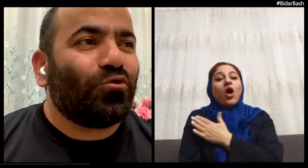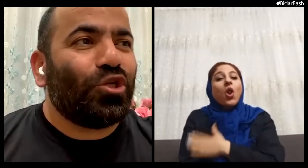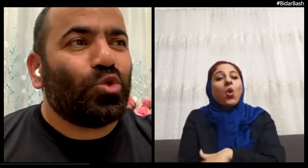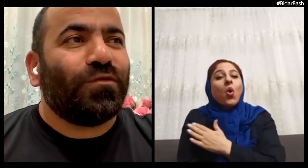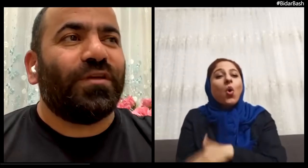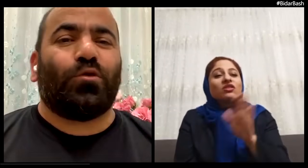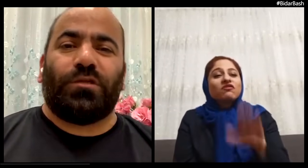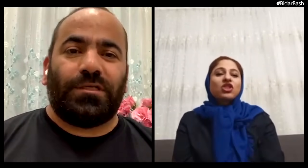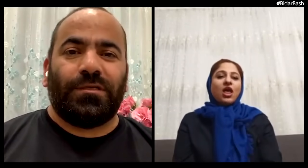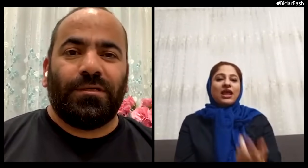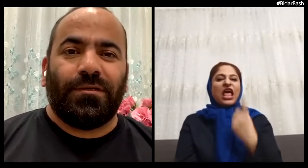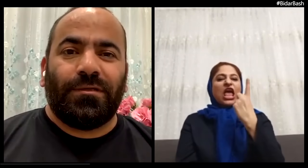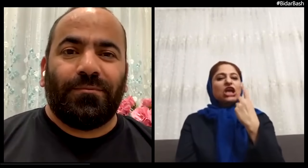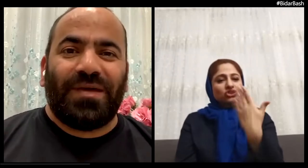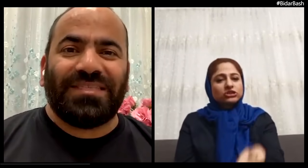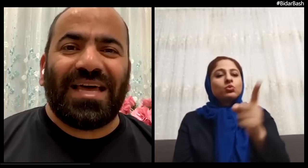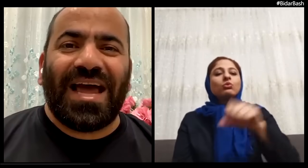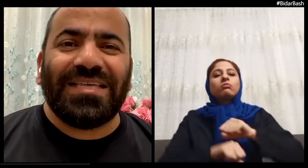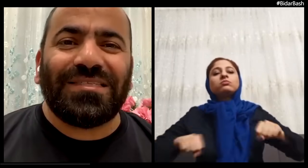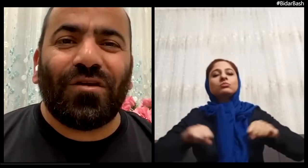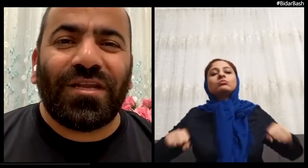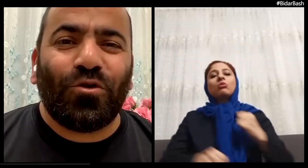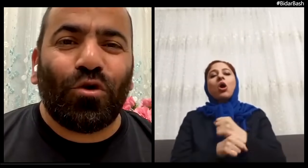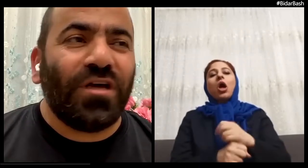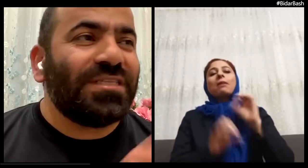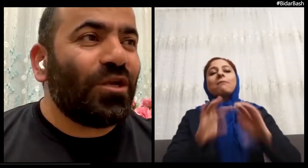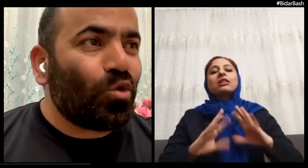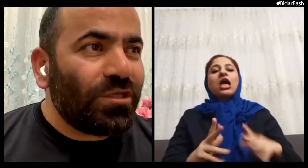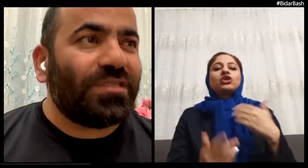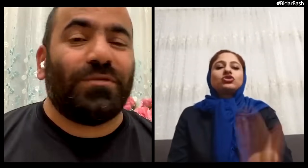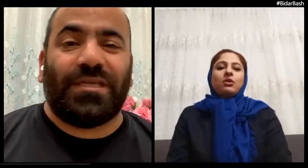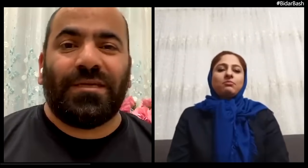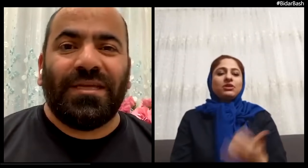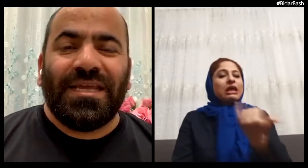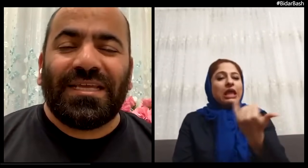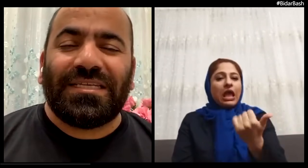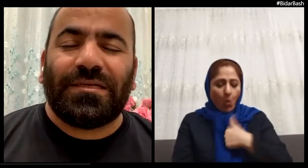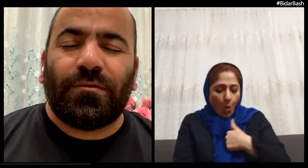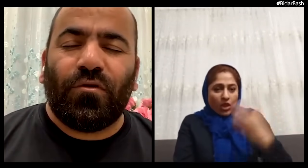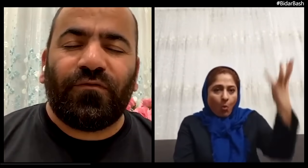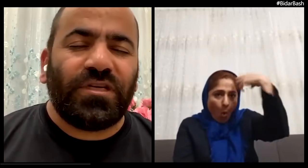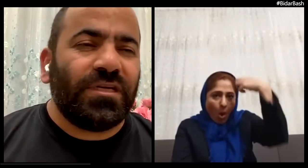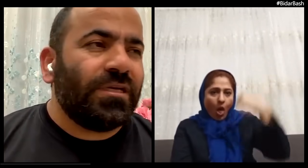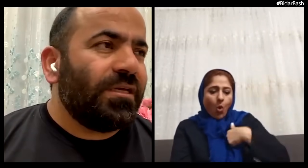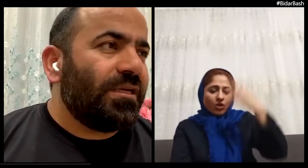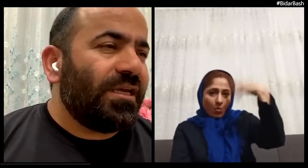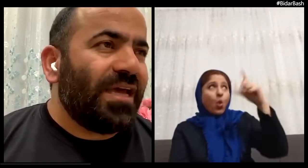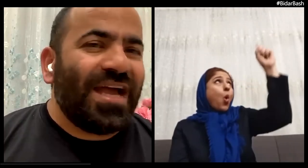اجازه بدم تو اینجوری فکر کنی. پس در اصل داره کلاه سر خودت میره. گفت